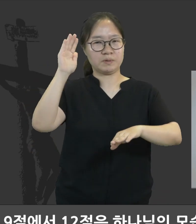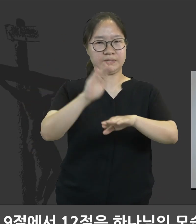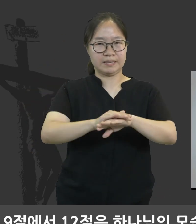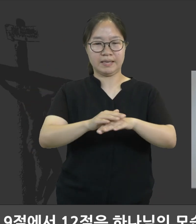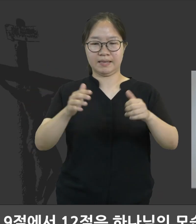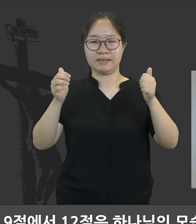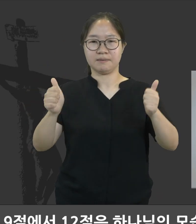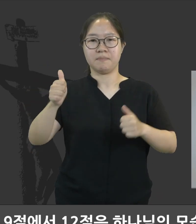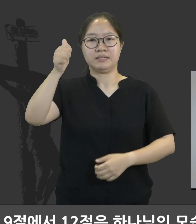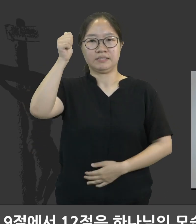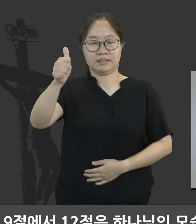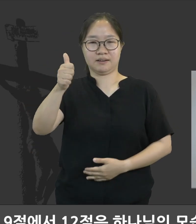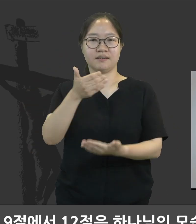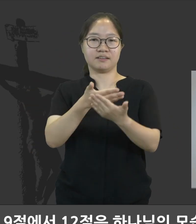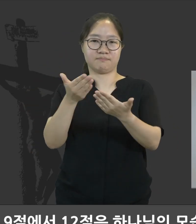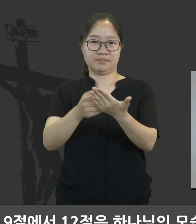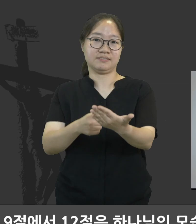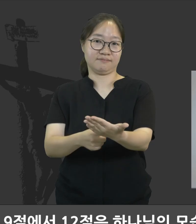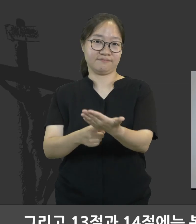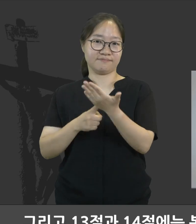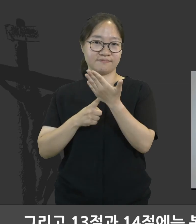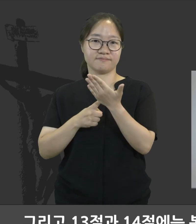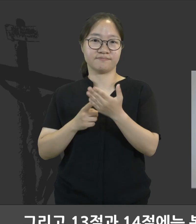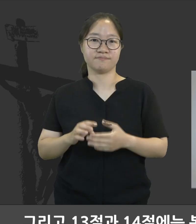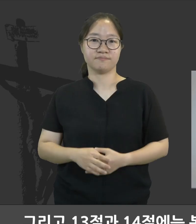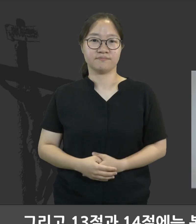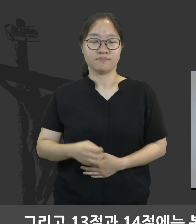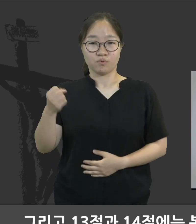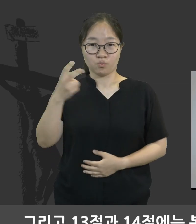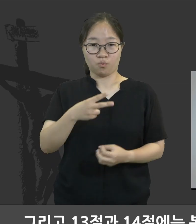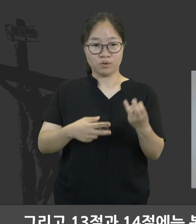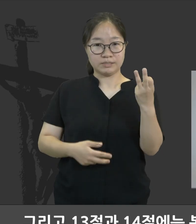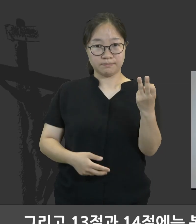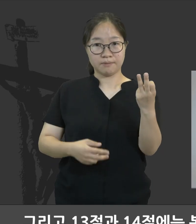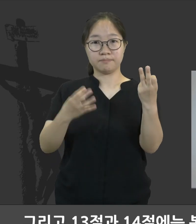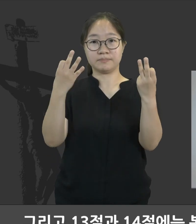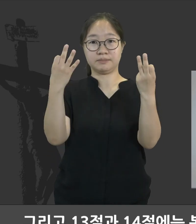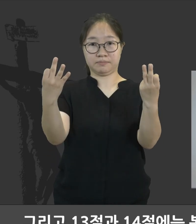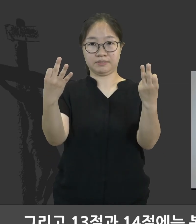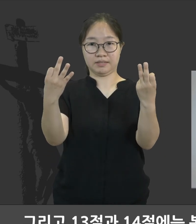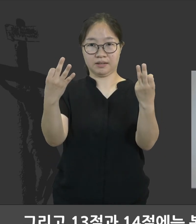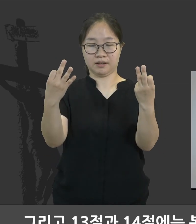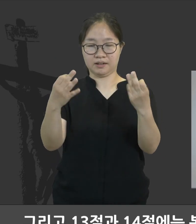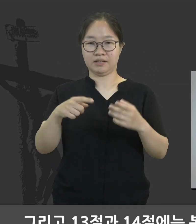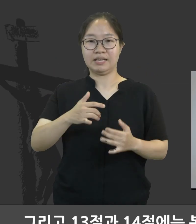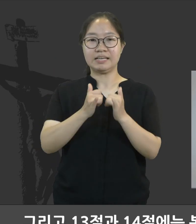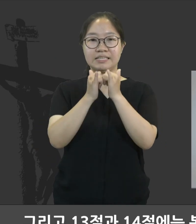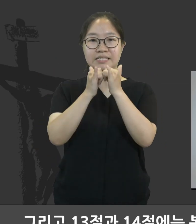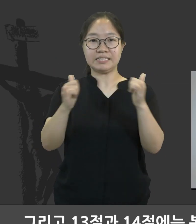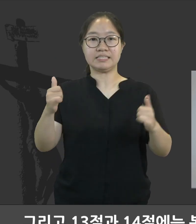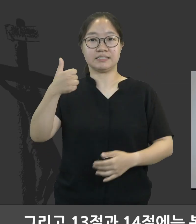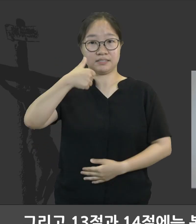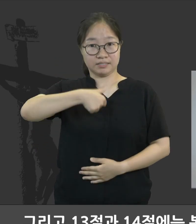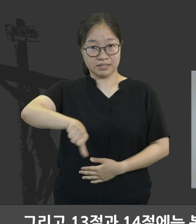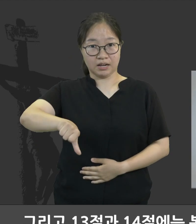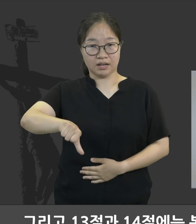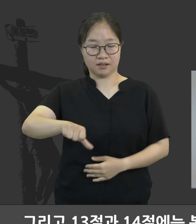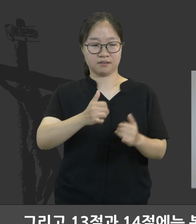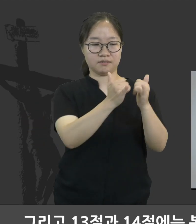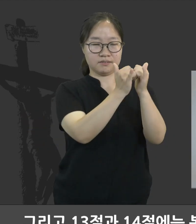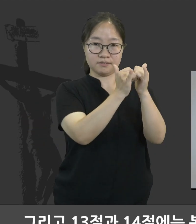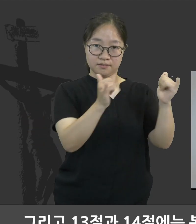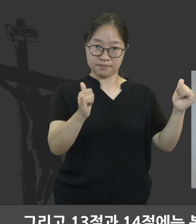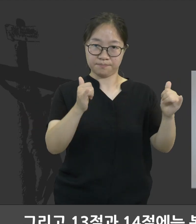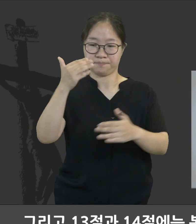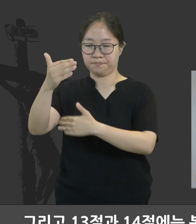이미지로 보여줍니다. 그리고 13절과 14절에는 본문의 핵심인 인자가 사람과